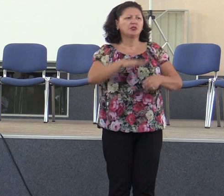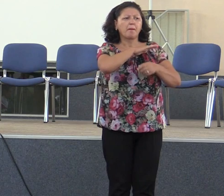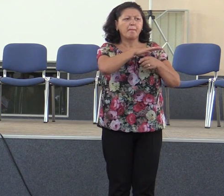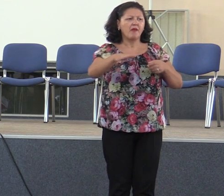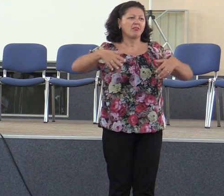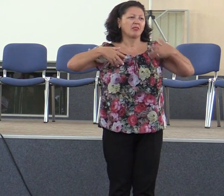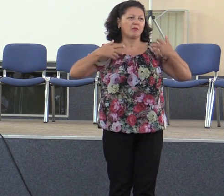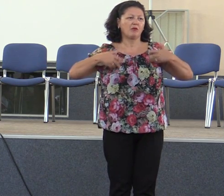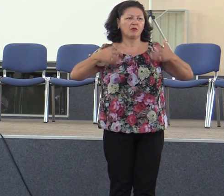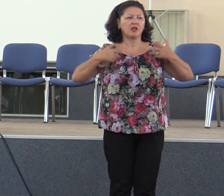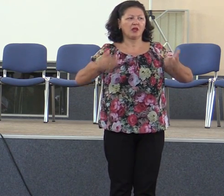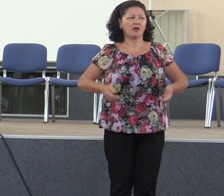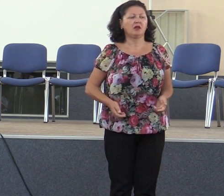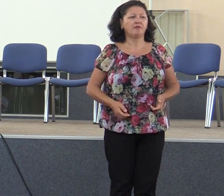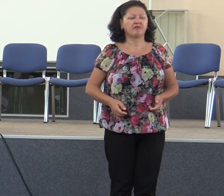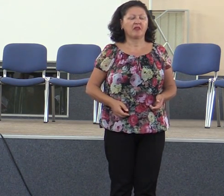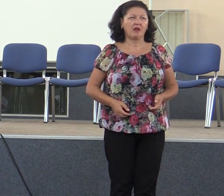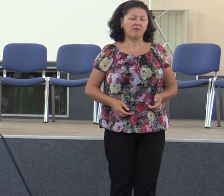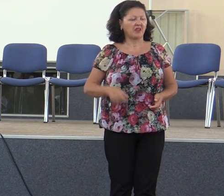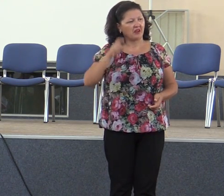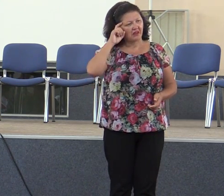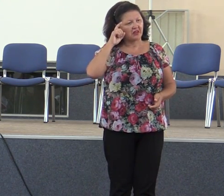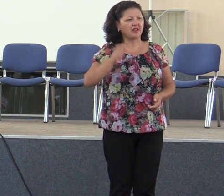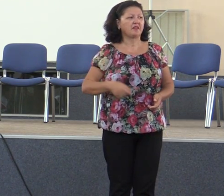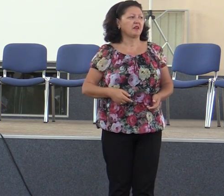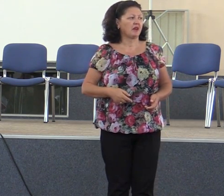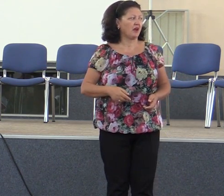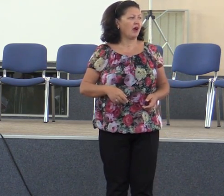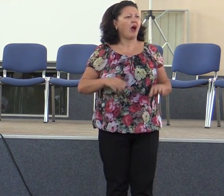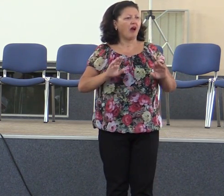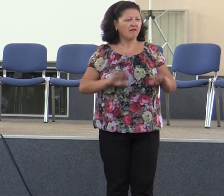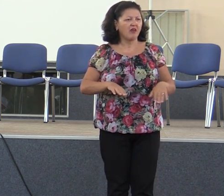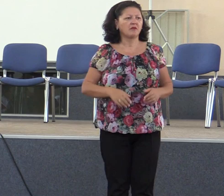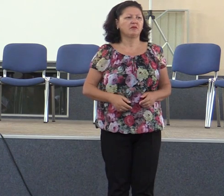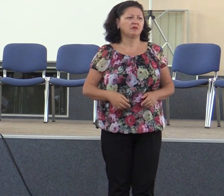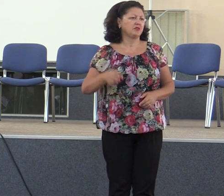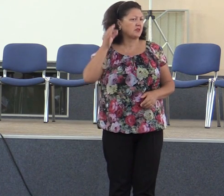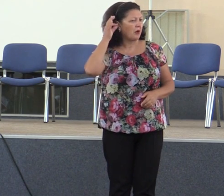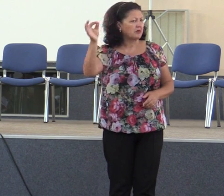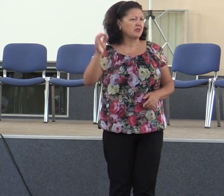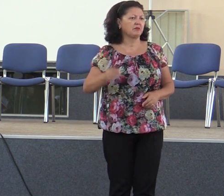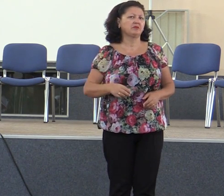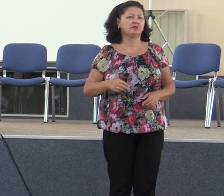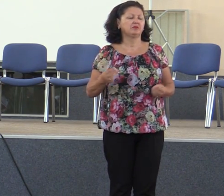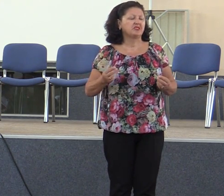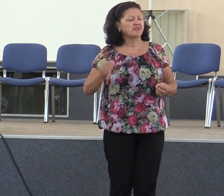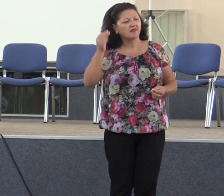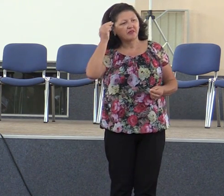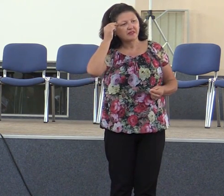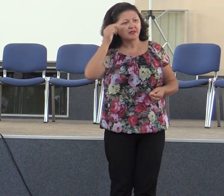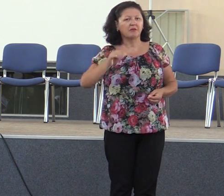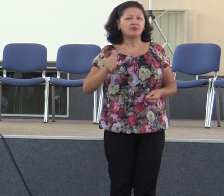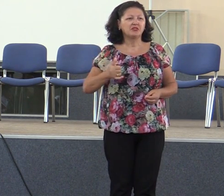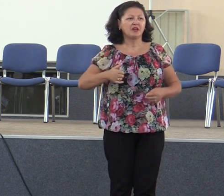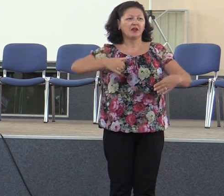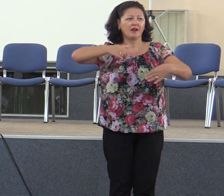așa că sunt sigur că avem ce să auzim, avem ce să învățăm și la sfârșit o să